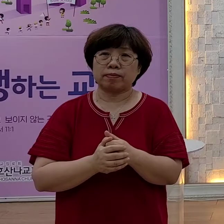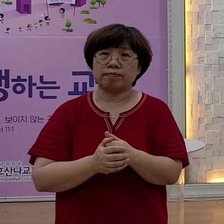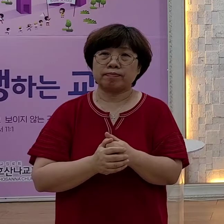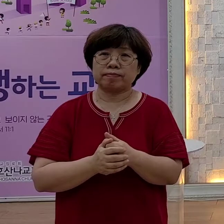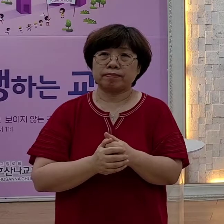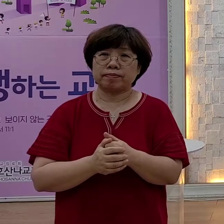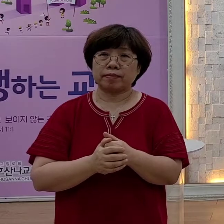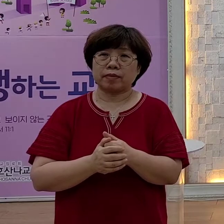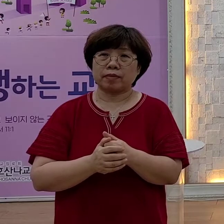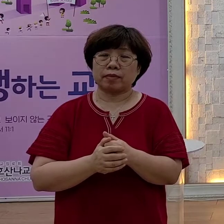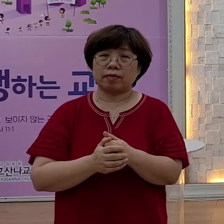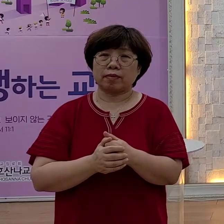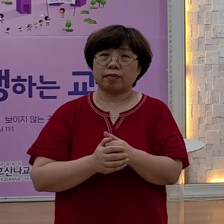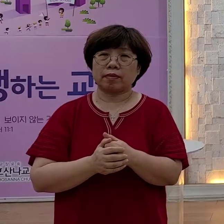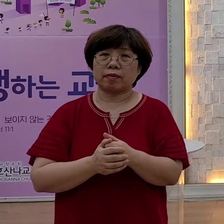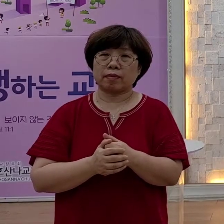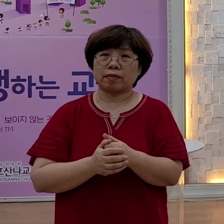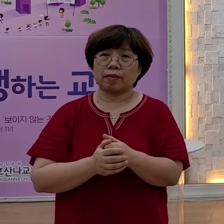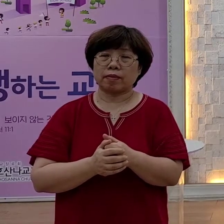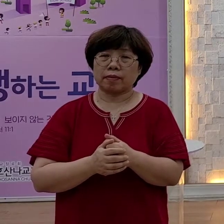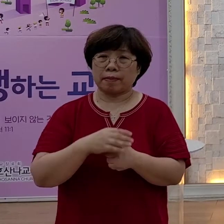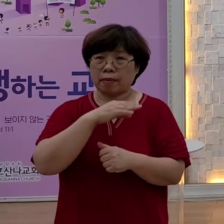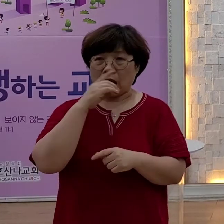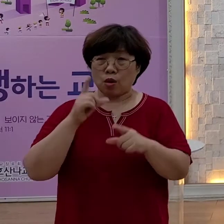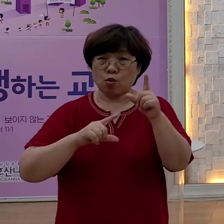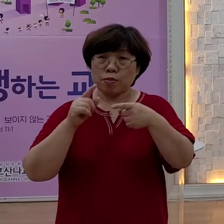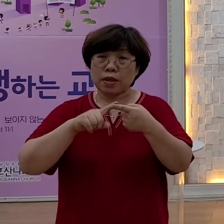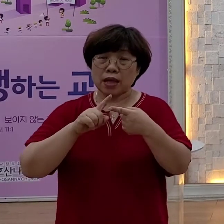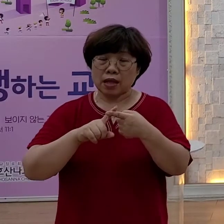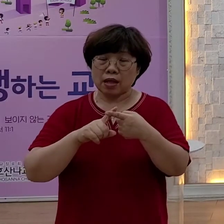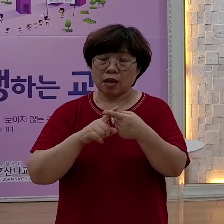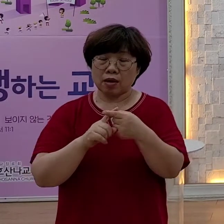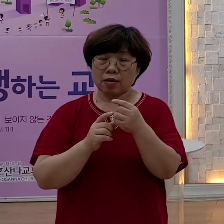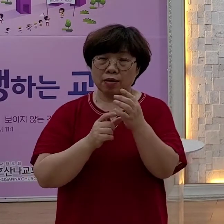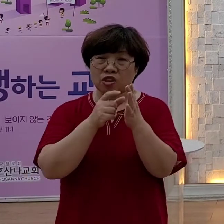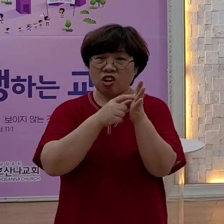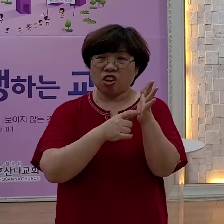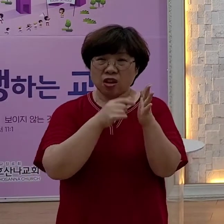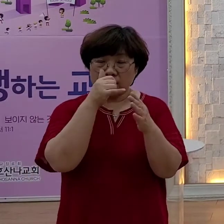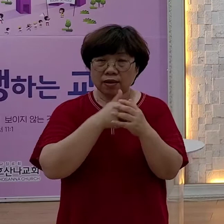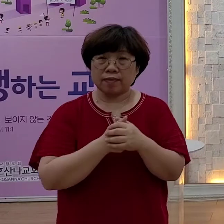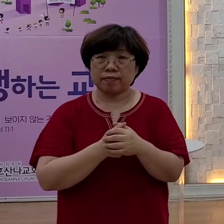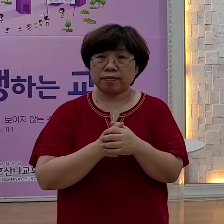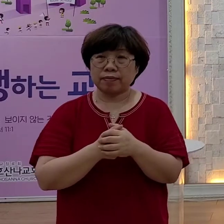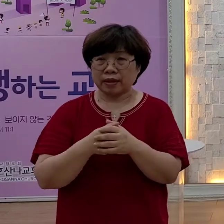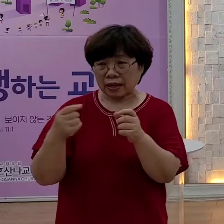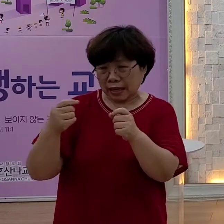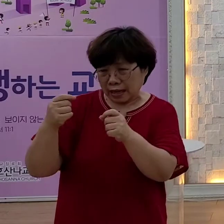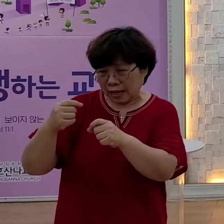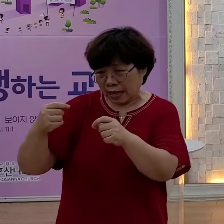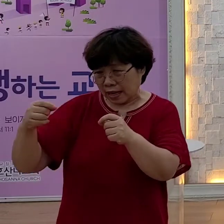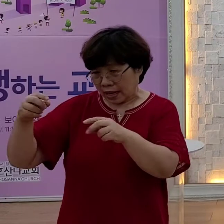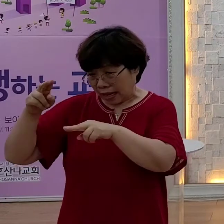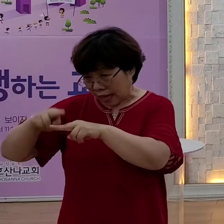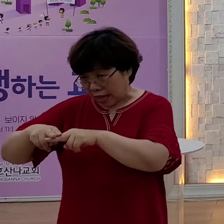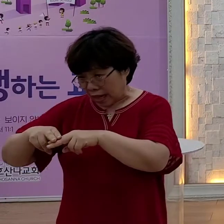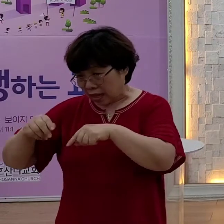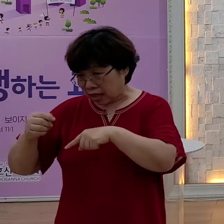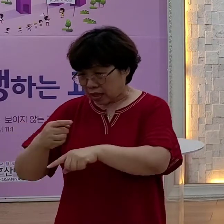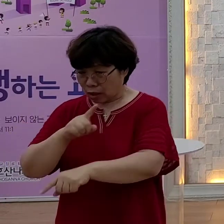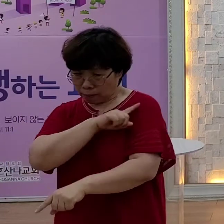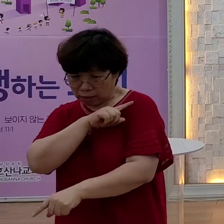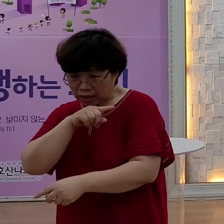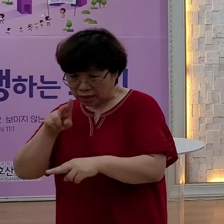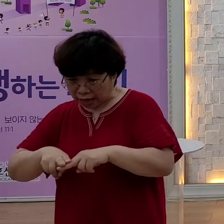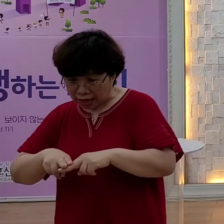자, 여러분, 저는 이게 이제 막 가까이 앉으라 하니까 여러분들 막 또 맨 앞에 앉아야 된다. 물론 그렇기도 합니다.